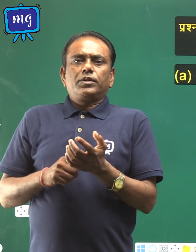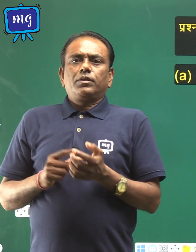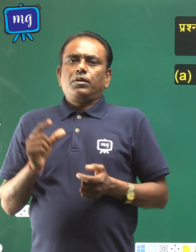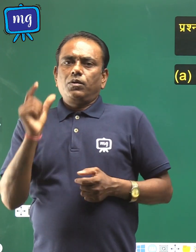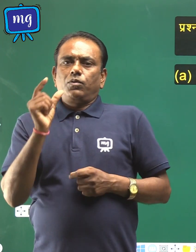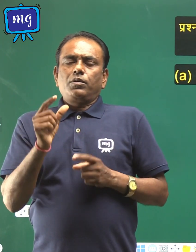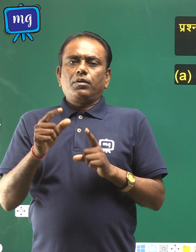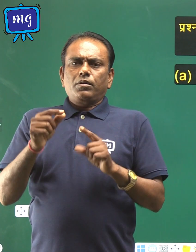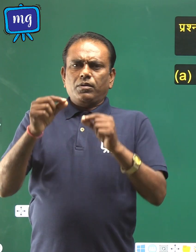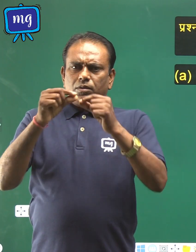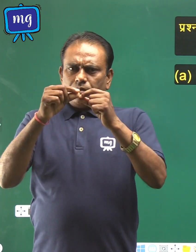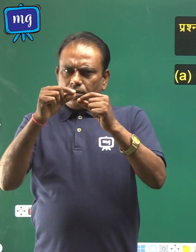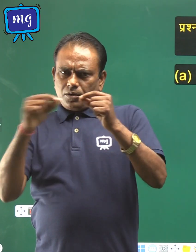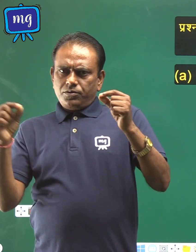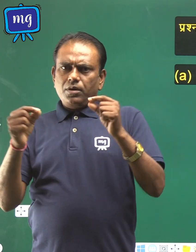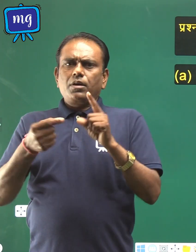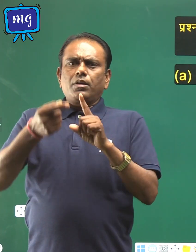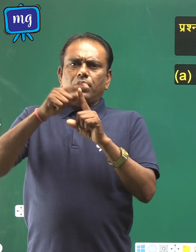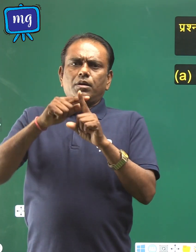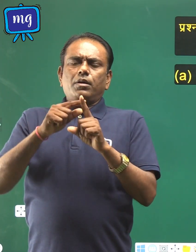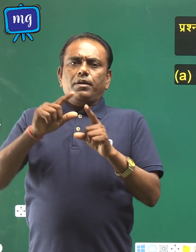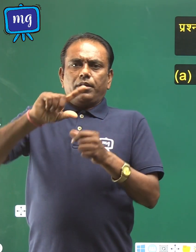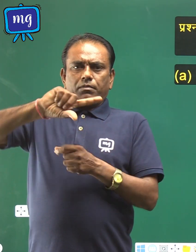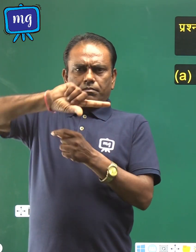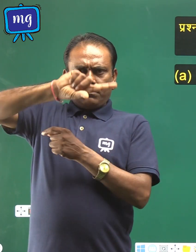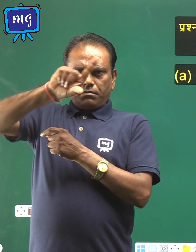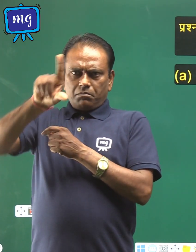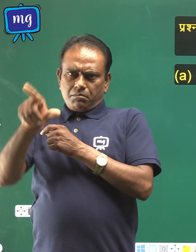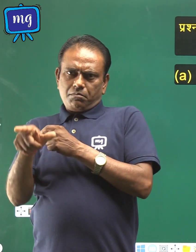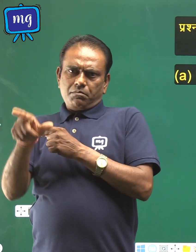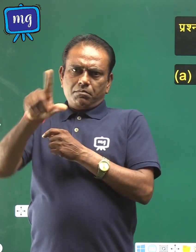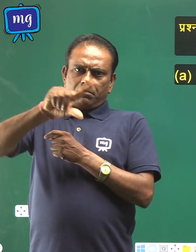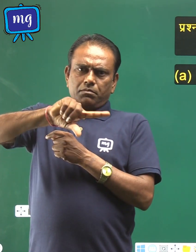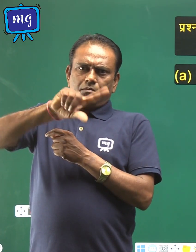उपयुक्त त्रिज्या का एक चाप खींचेंगे।